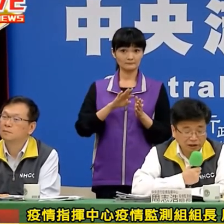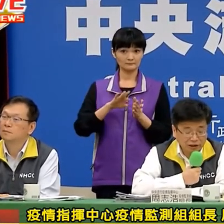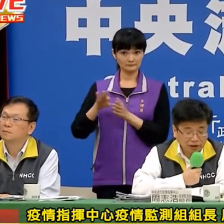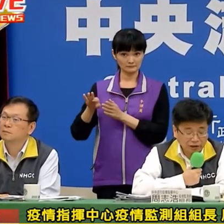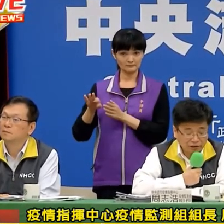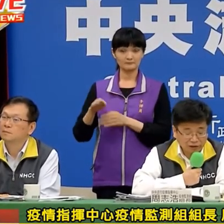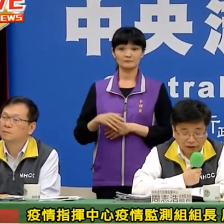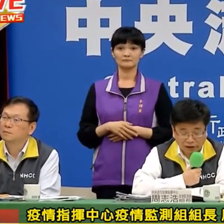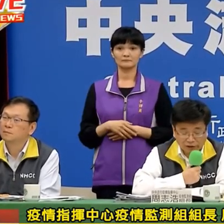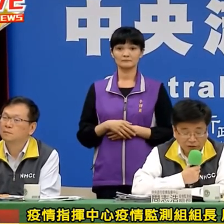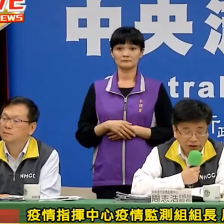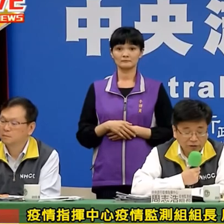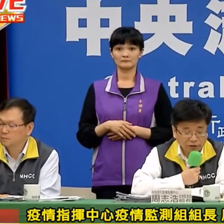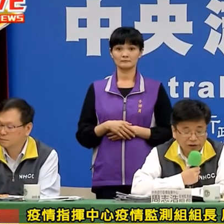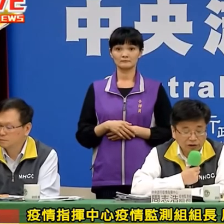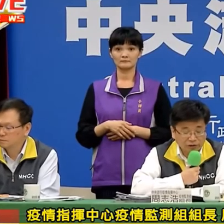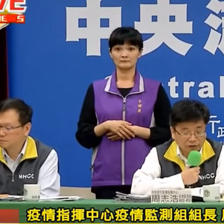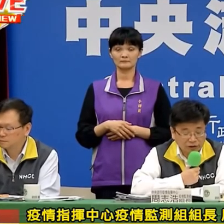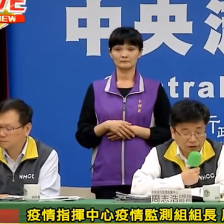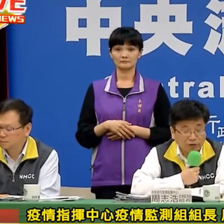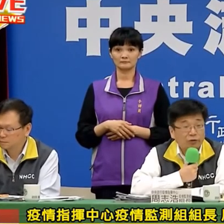到的